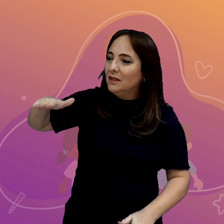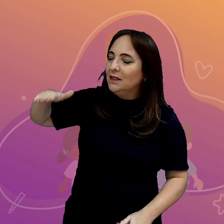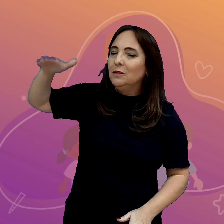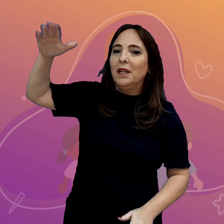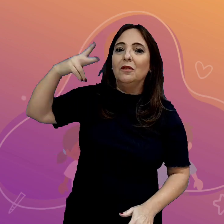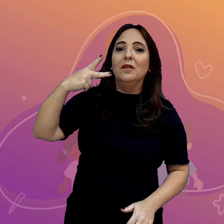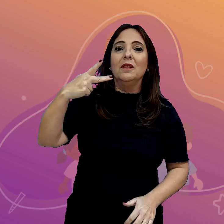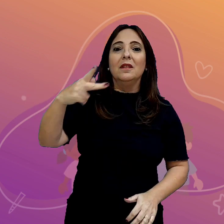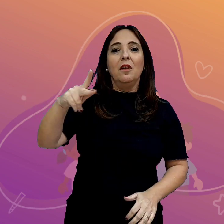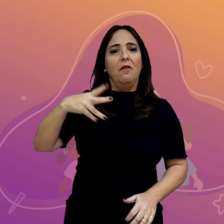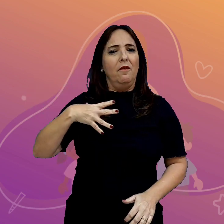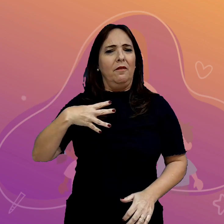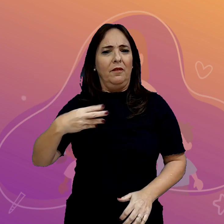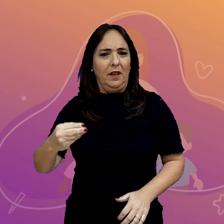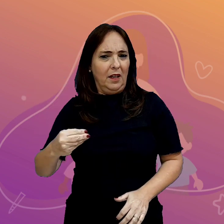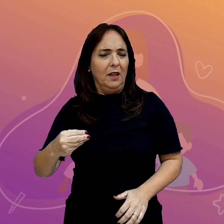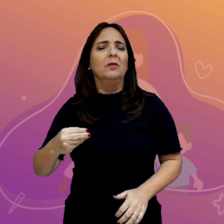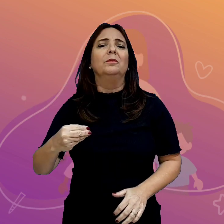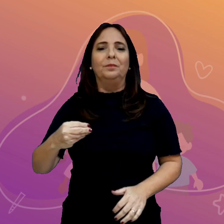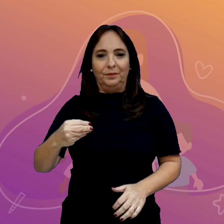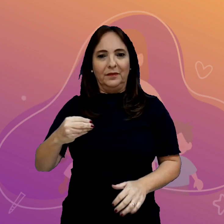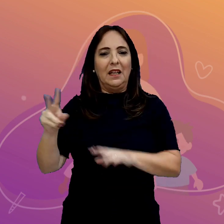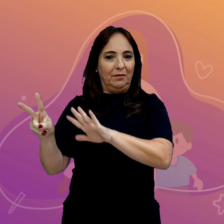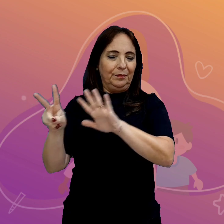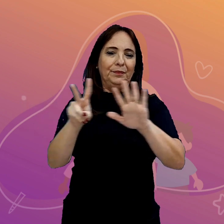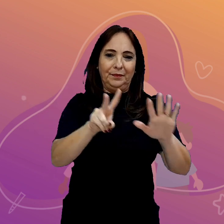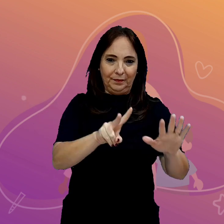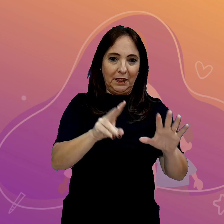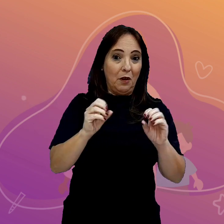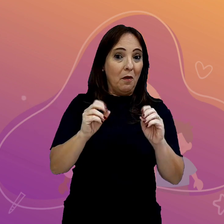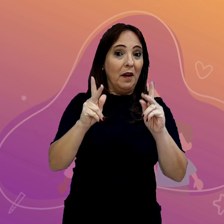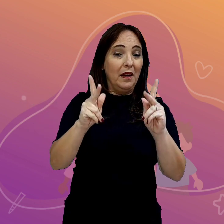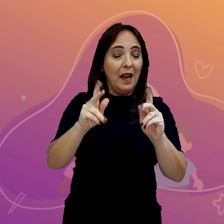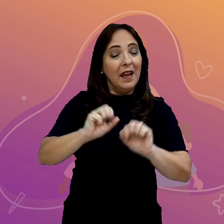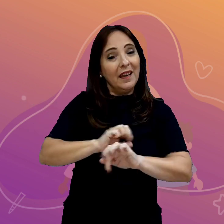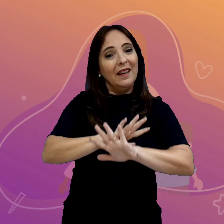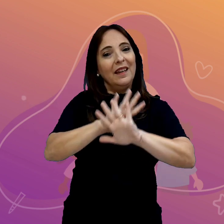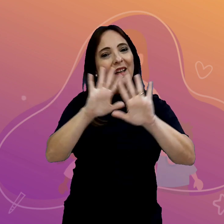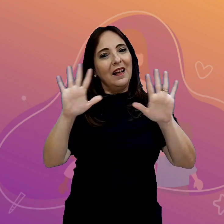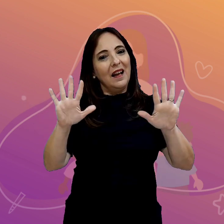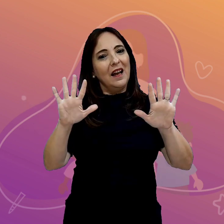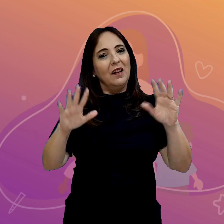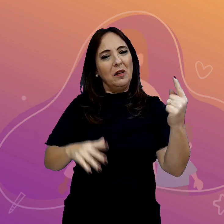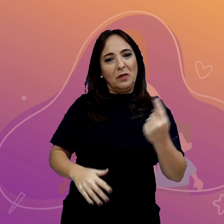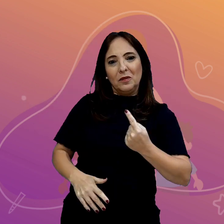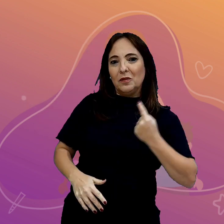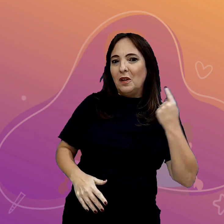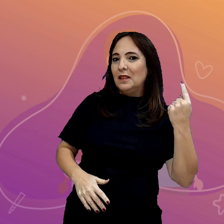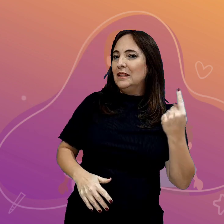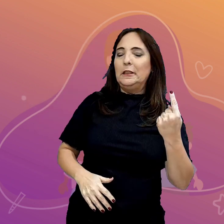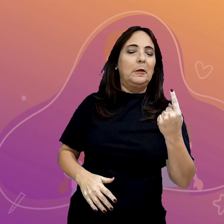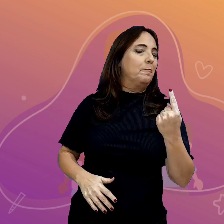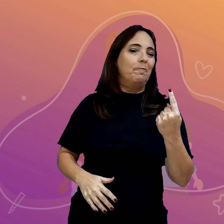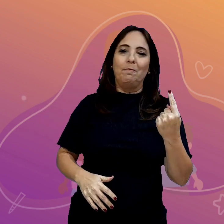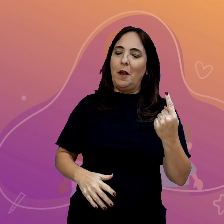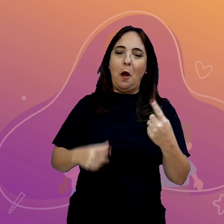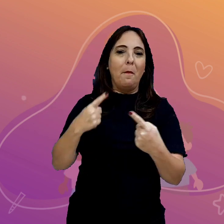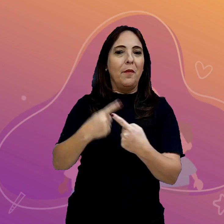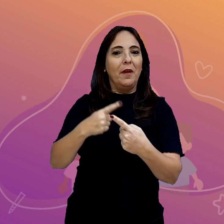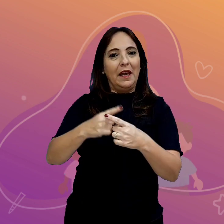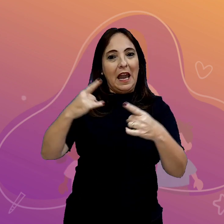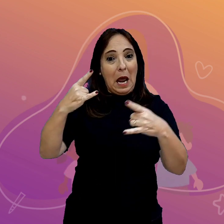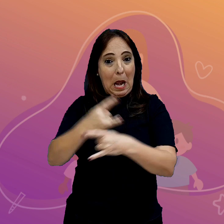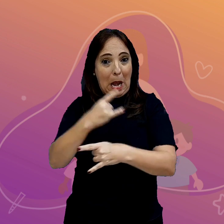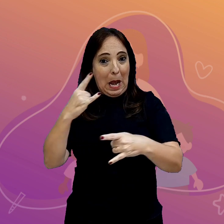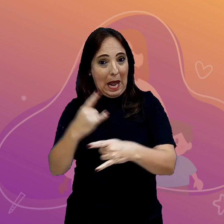do seu filho, da sua criança durante essa semana. E, claro, que eu não estou sozinha, porque Live com Jesus tem